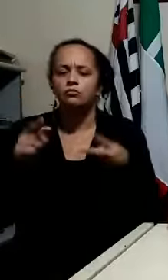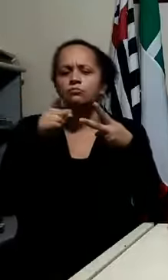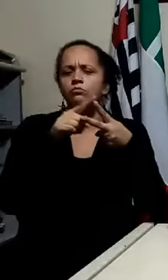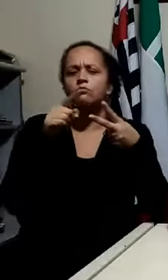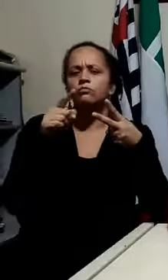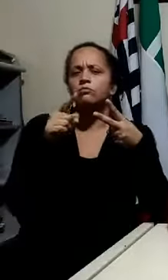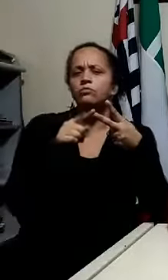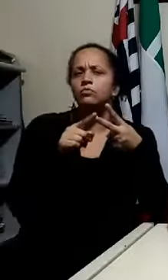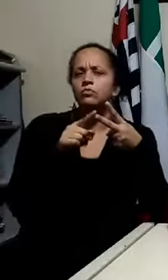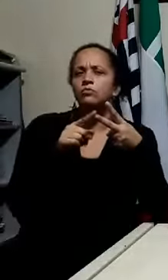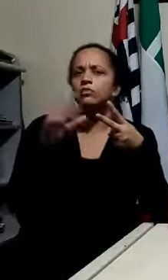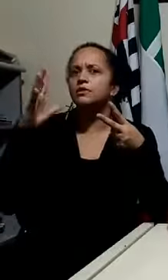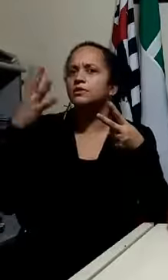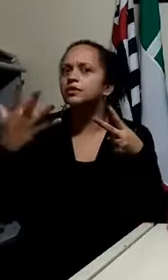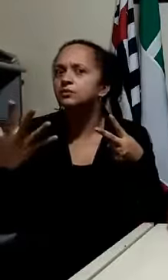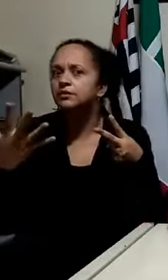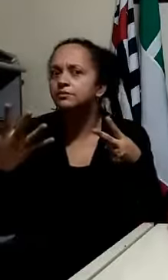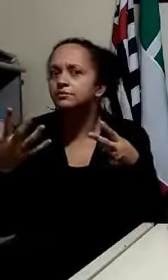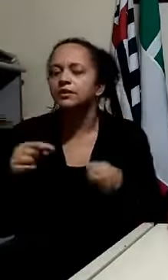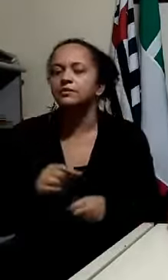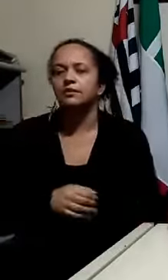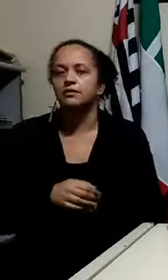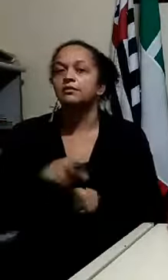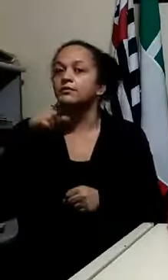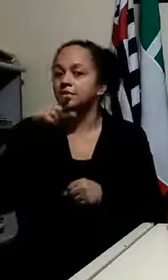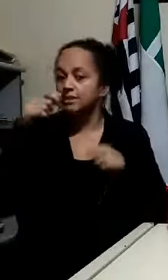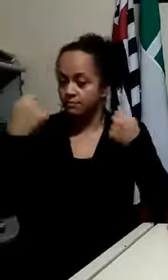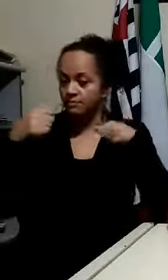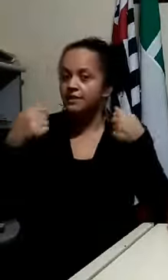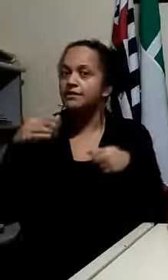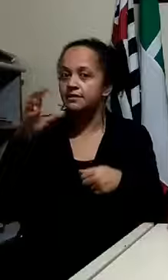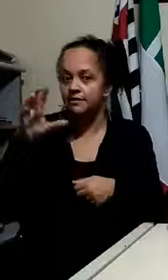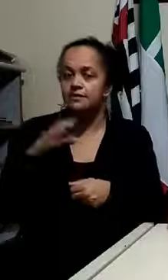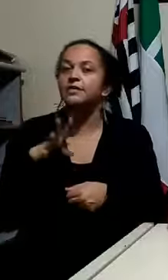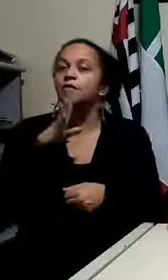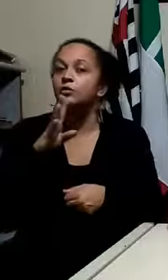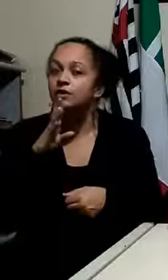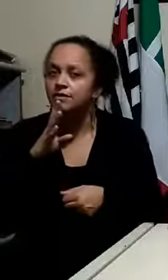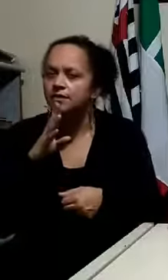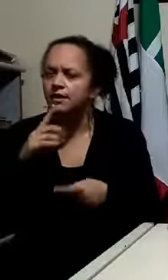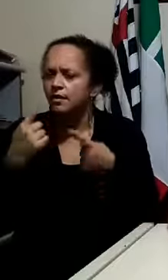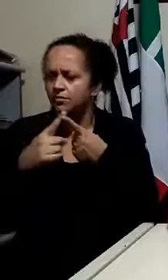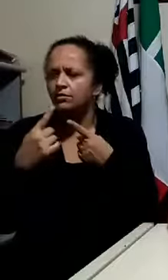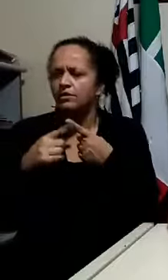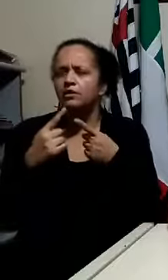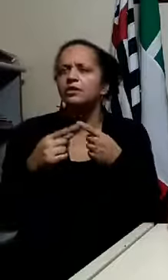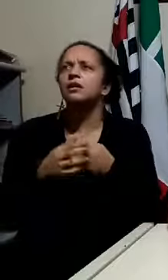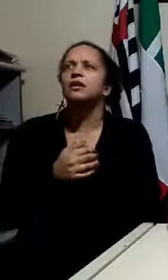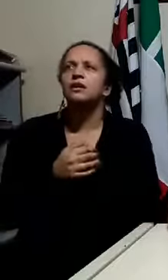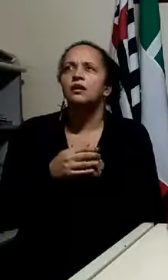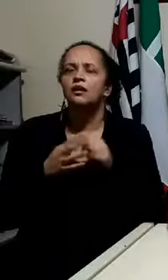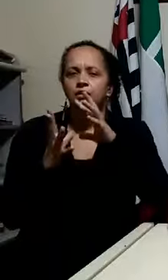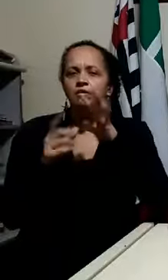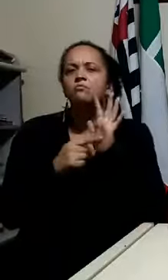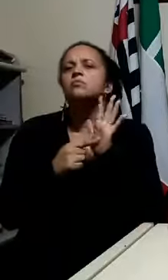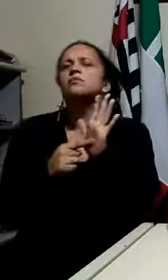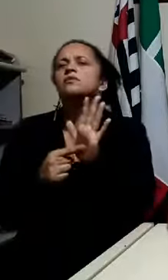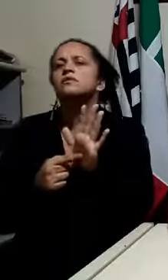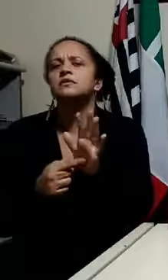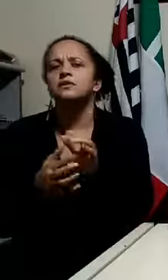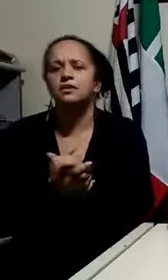muito oportuna essa mensagem para o momento que nós estamos atravessando, não falta. E essa mensagem é baseada